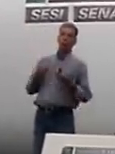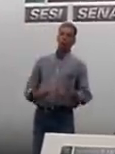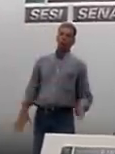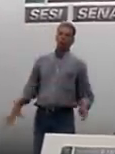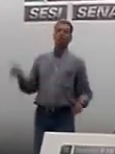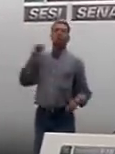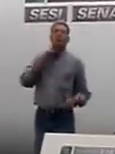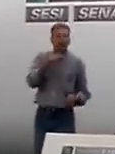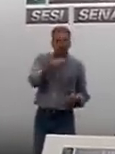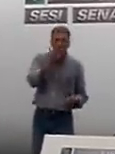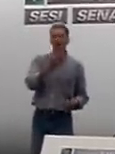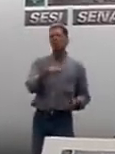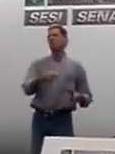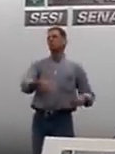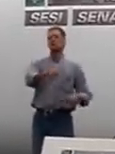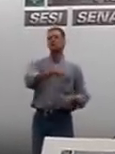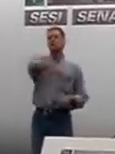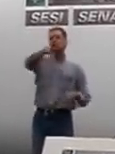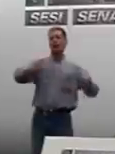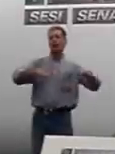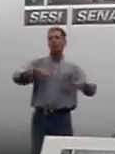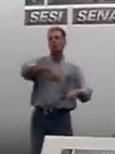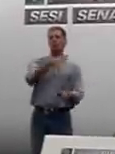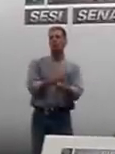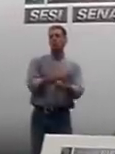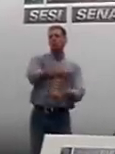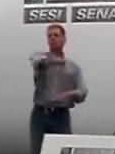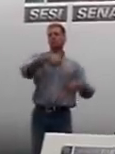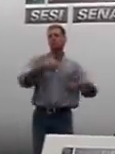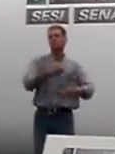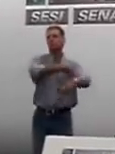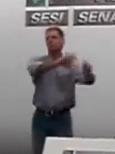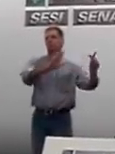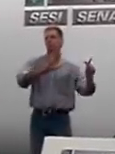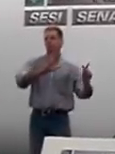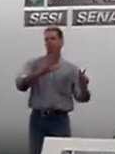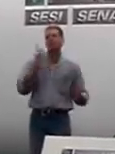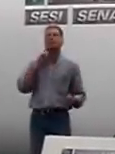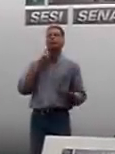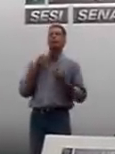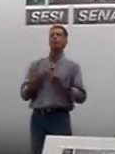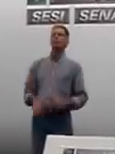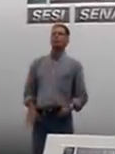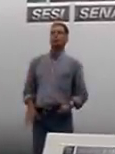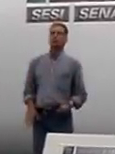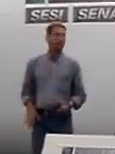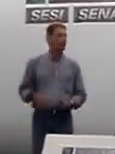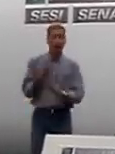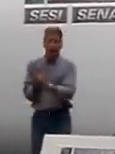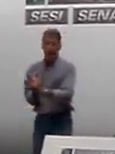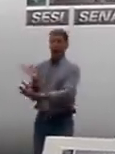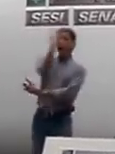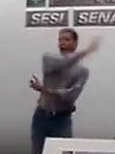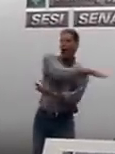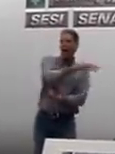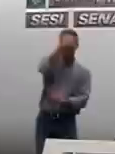é que começou esse trabalho com os surdos. Mas eles tiveram um prejuízo, tanto eles tinham para o setor de produção e tal.